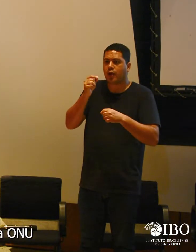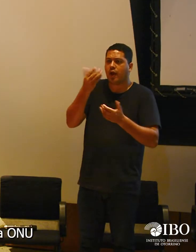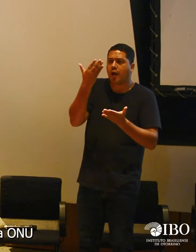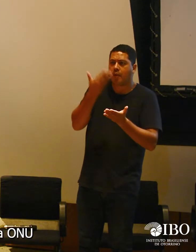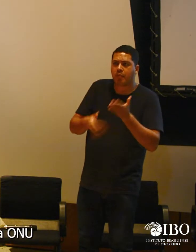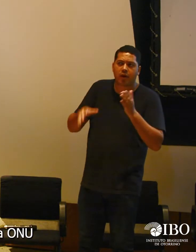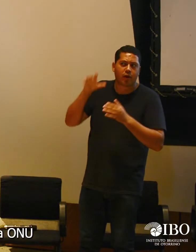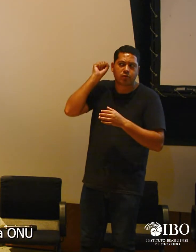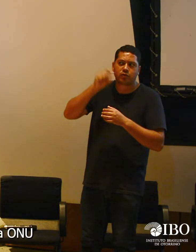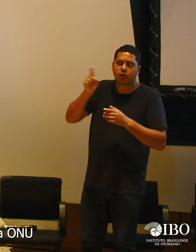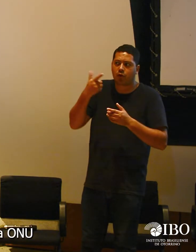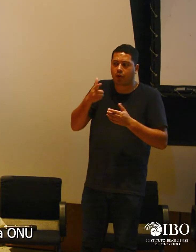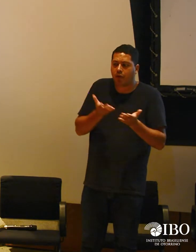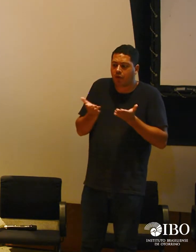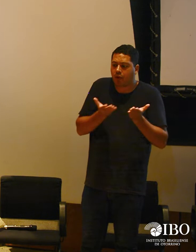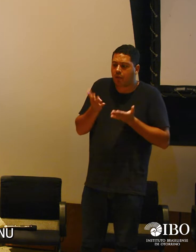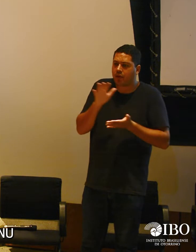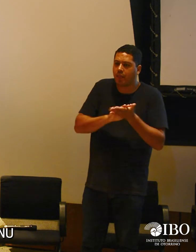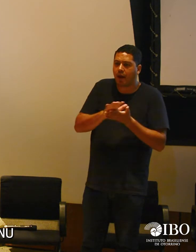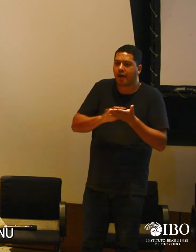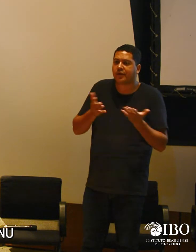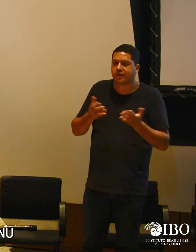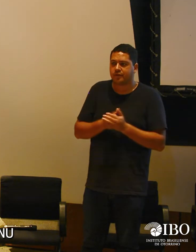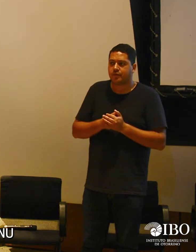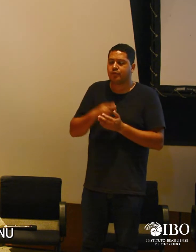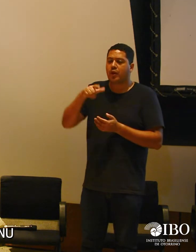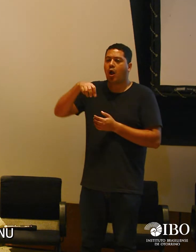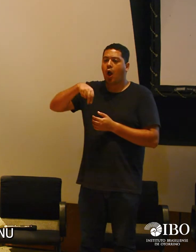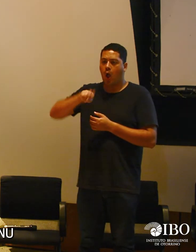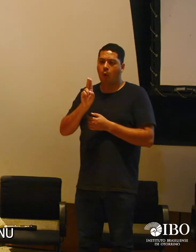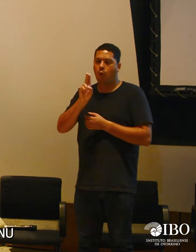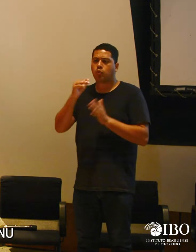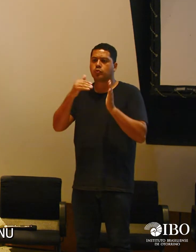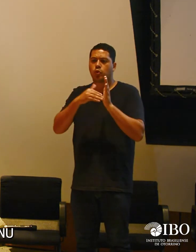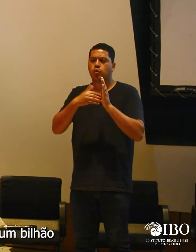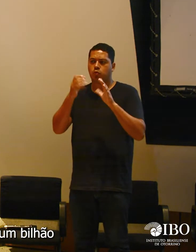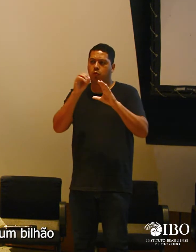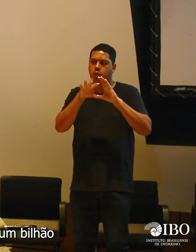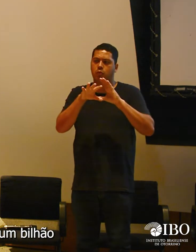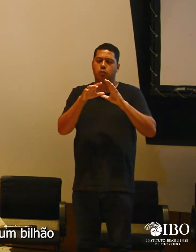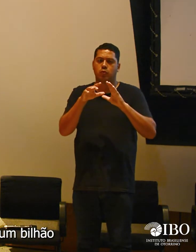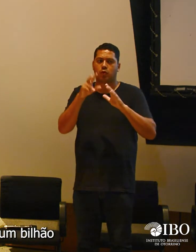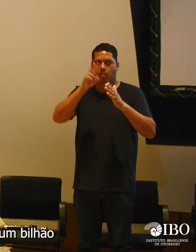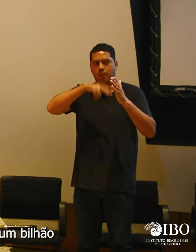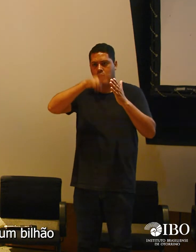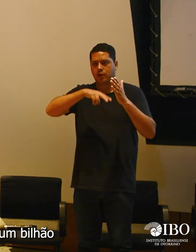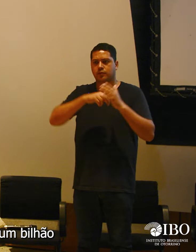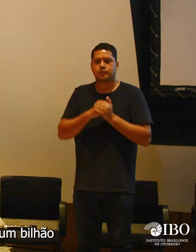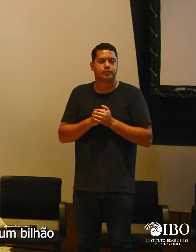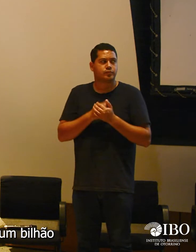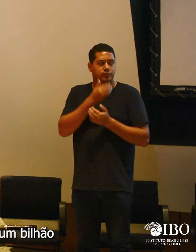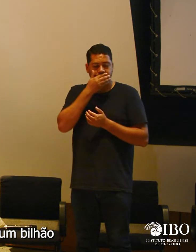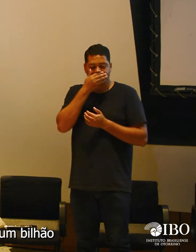isso tem mudado muito. A ONU, no último report da ONU, ela estima que